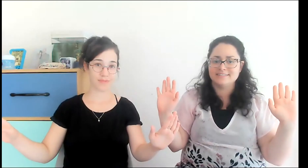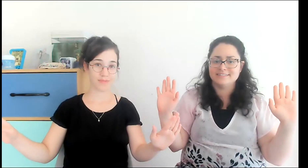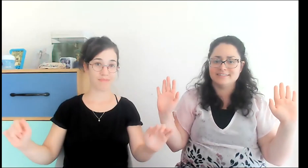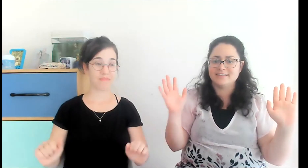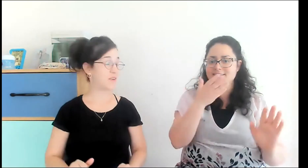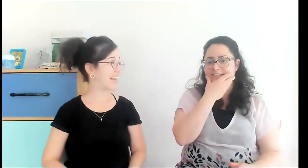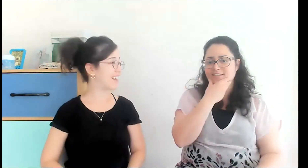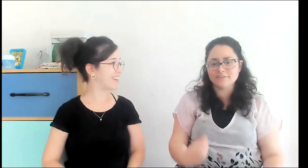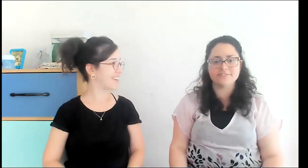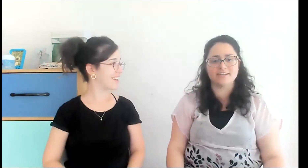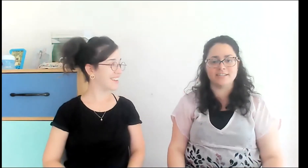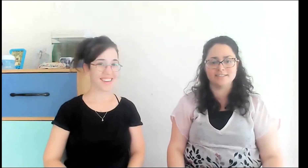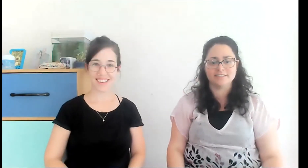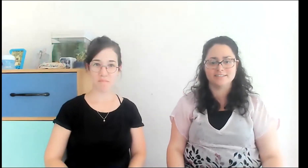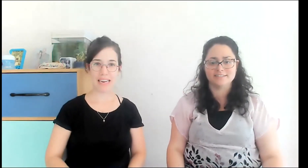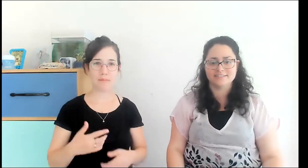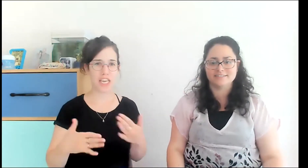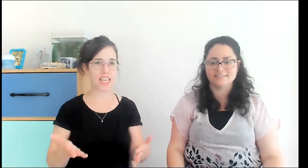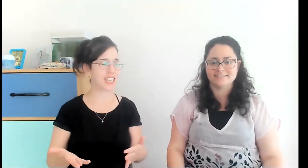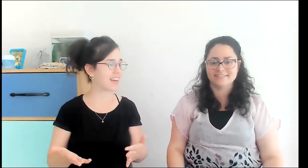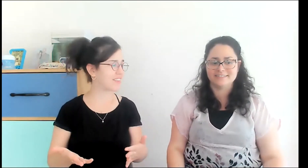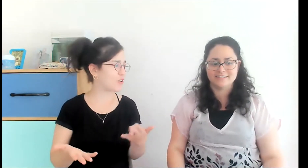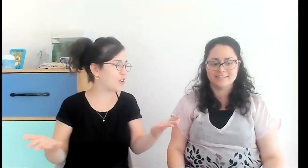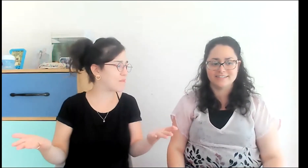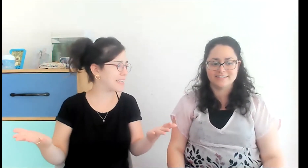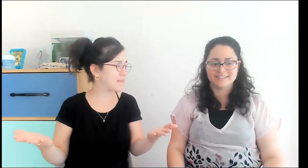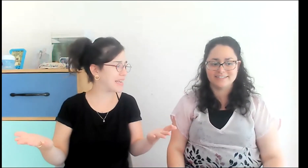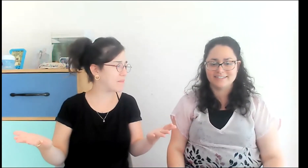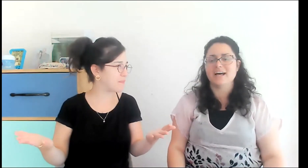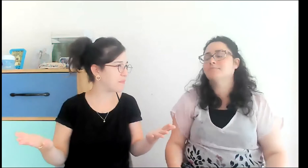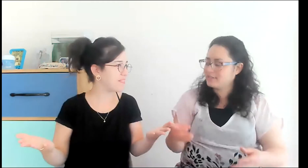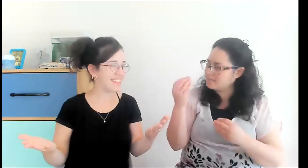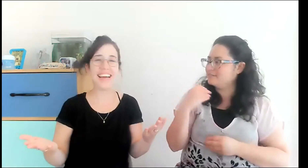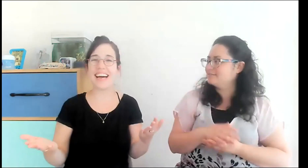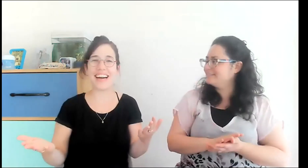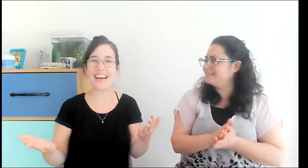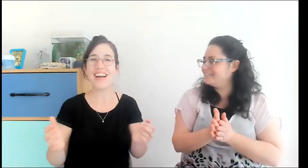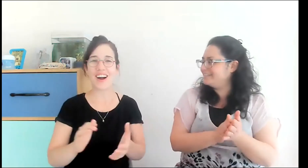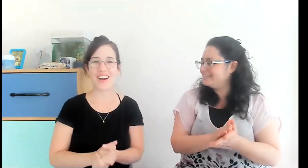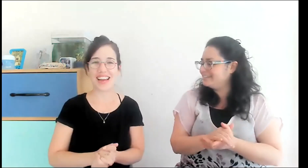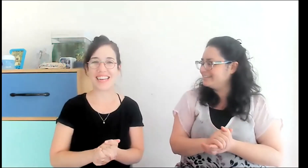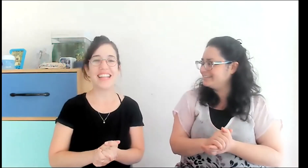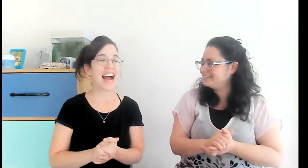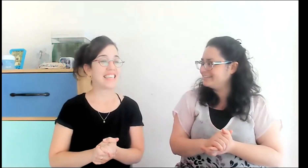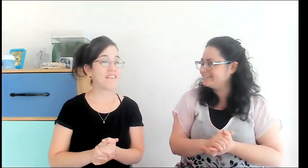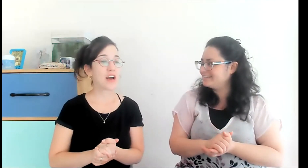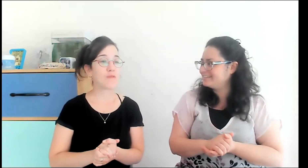התקווה. איזה יופי! בא לי להמשיך לשיר, אבל אנחנו לא יודעים את הסימנים. אז בואי נלמד. אוקיי, אז עכשיו אנחנו